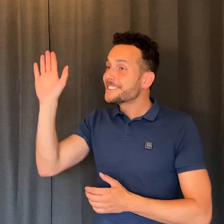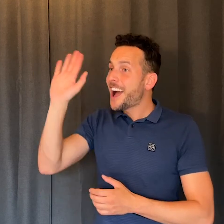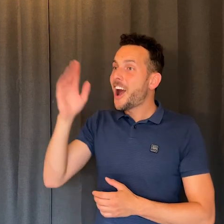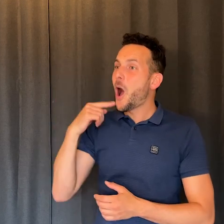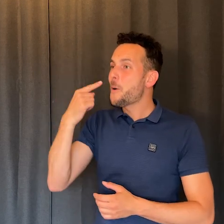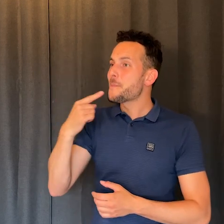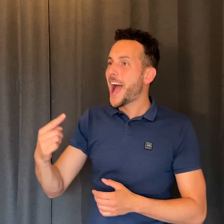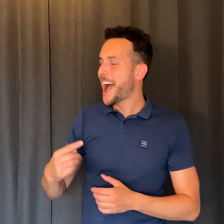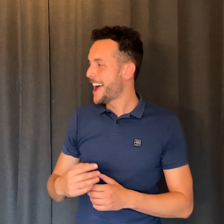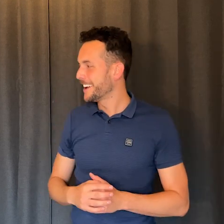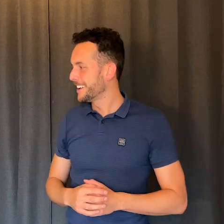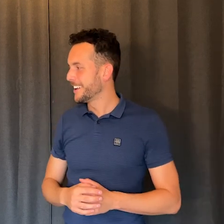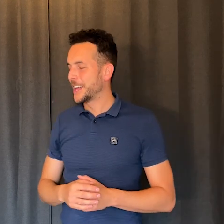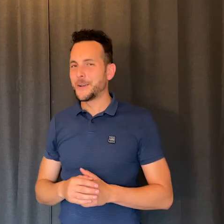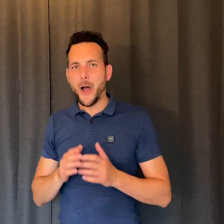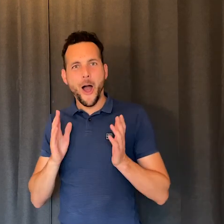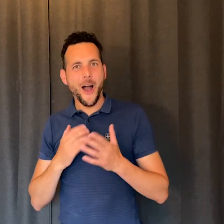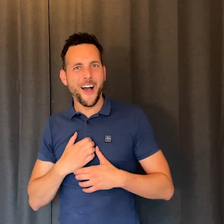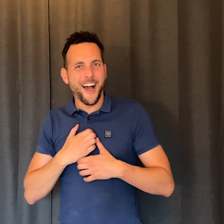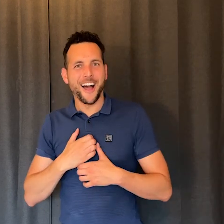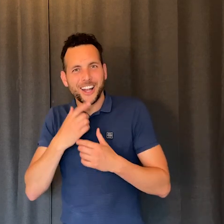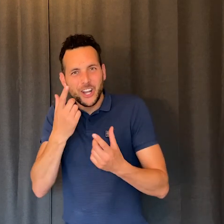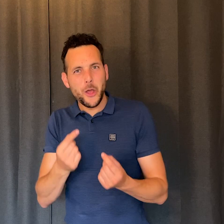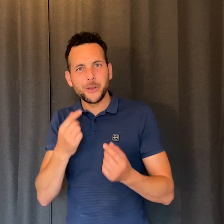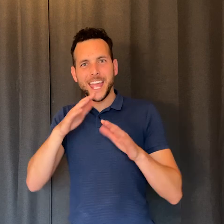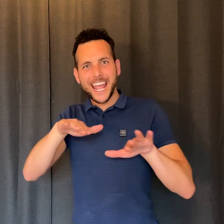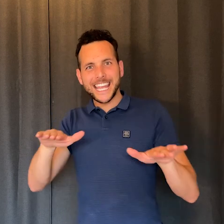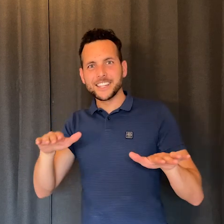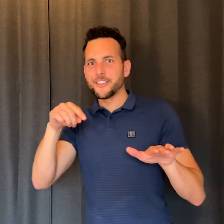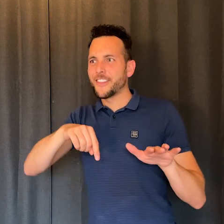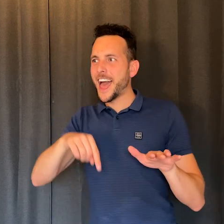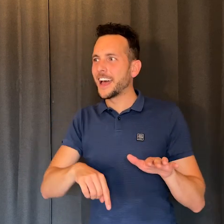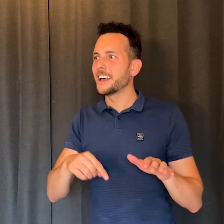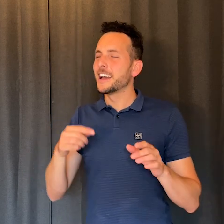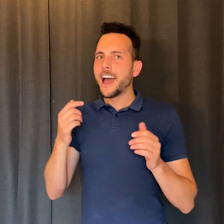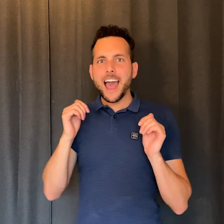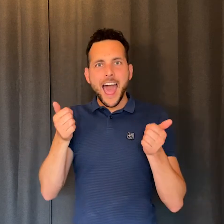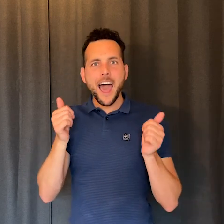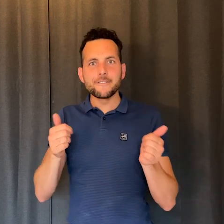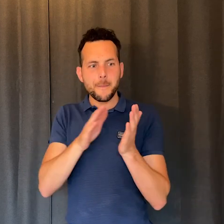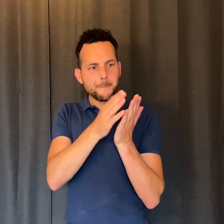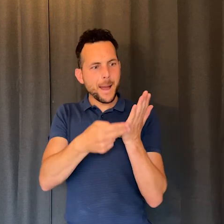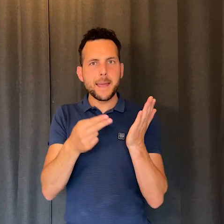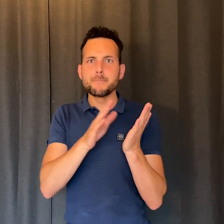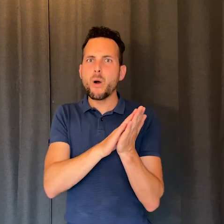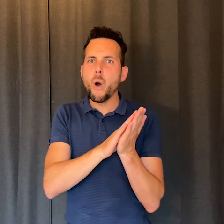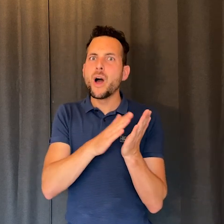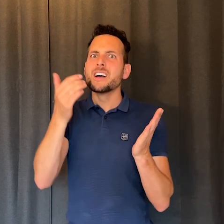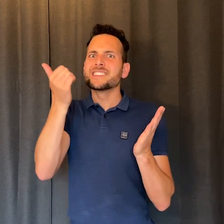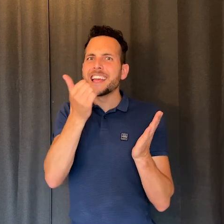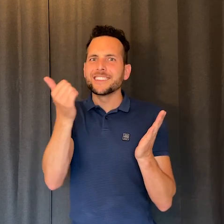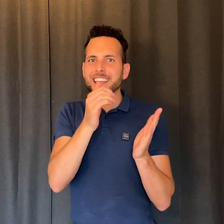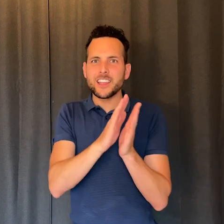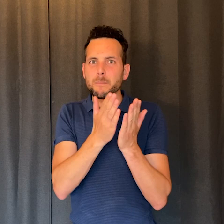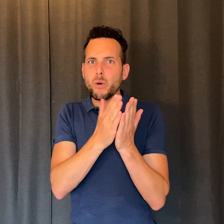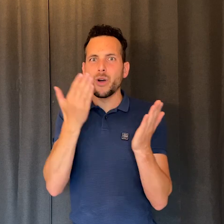Bedankt. Doei. Nou, superleuke kids was vandaag. Gaaf hè, dat de Bijbel dus 66 boeken heeft. Wow. Ja, echt